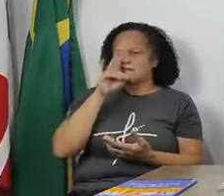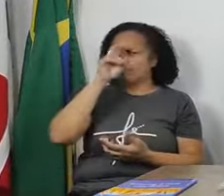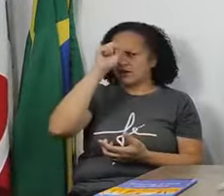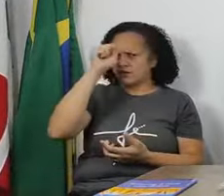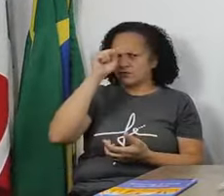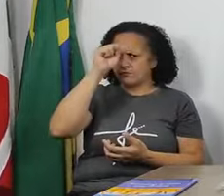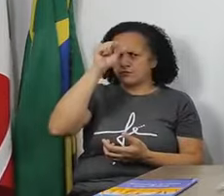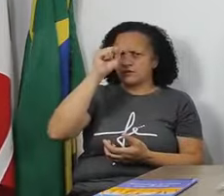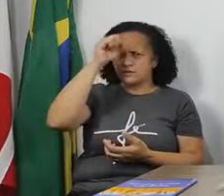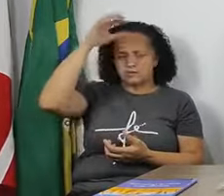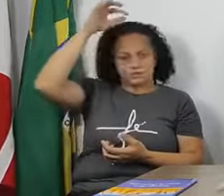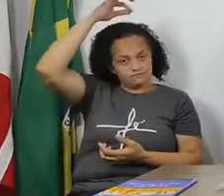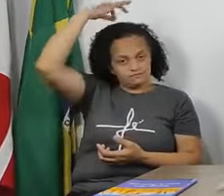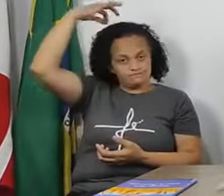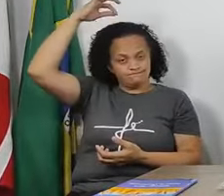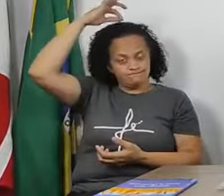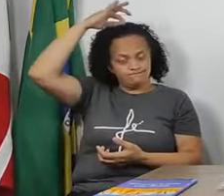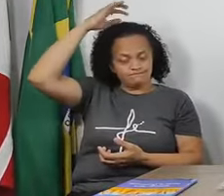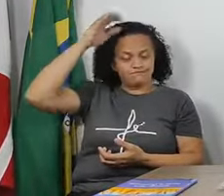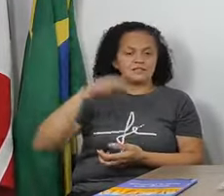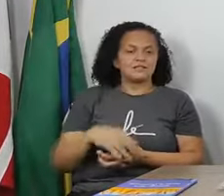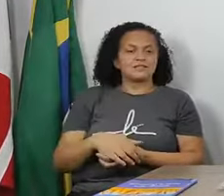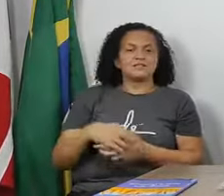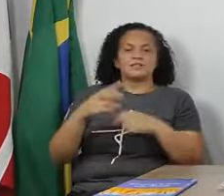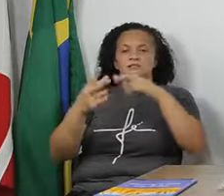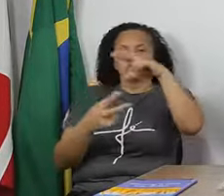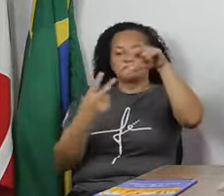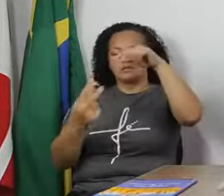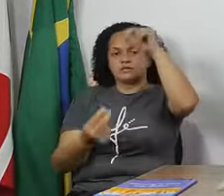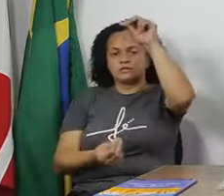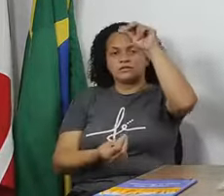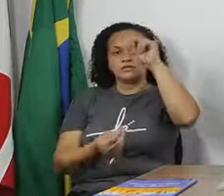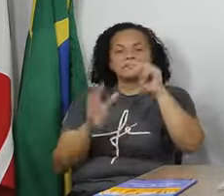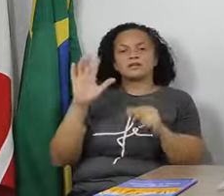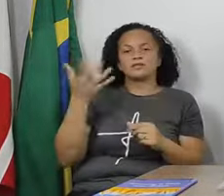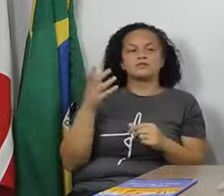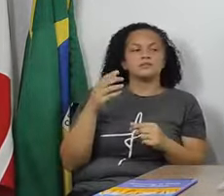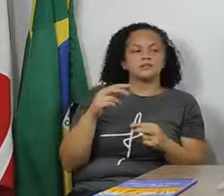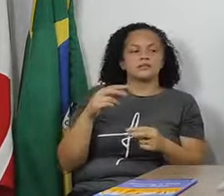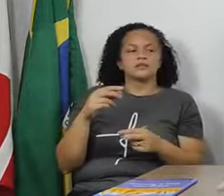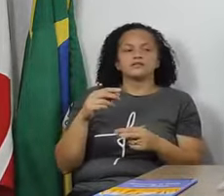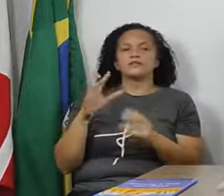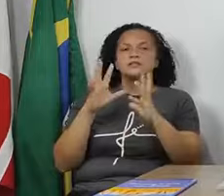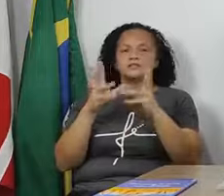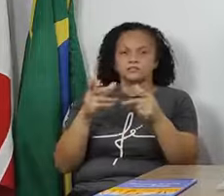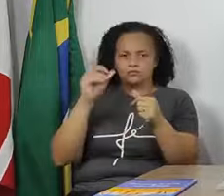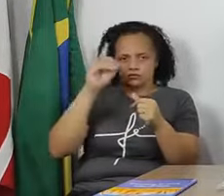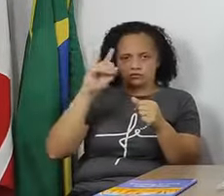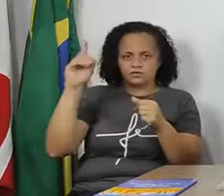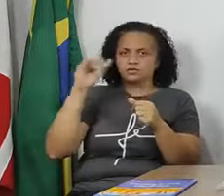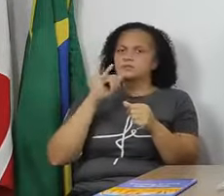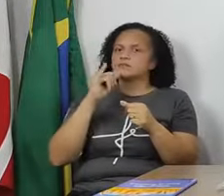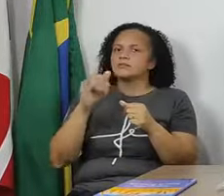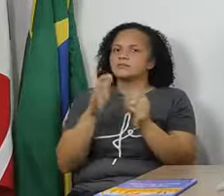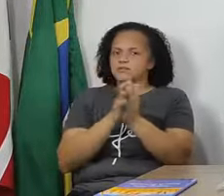que deve estar edificada sobre o que Deus diz na sua palavra. E aí